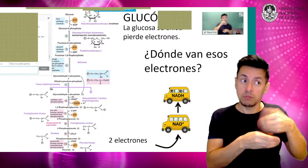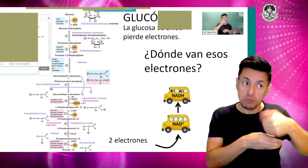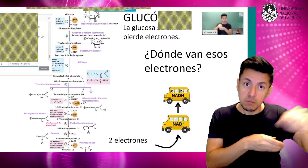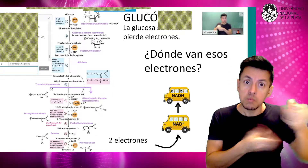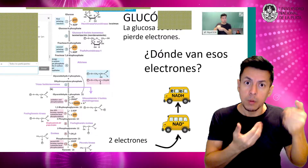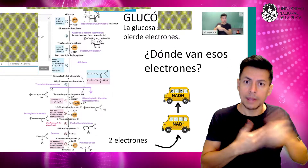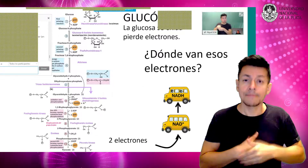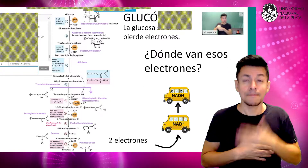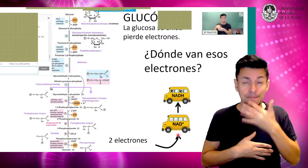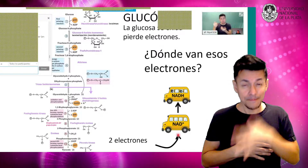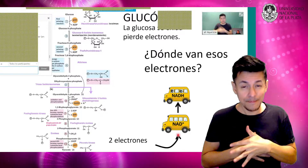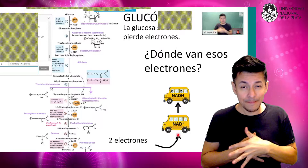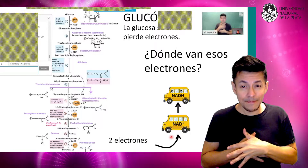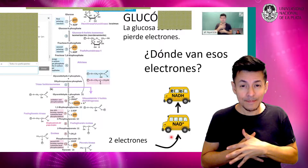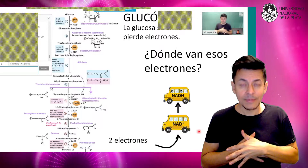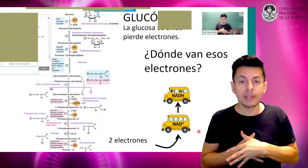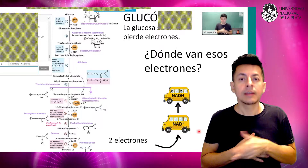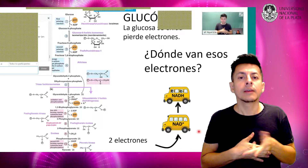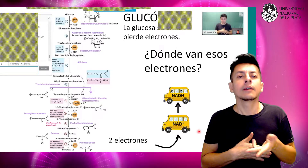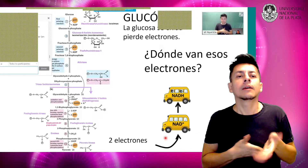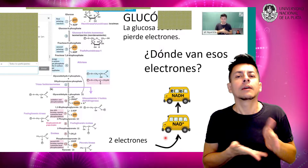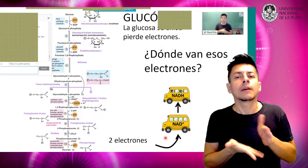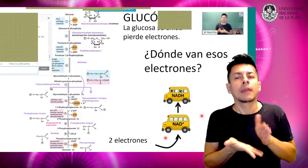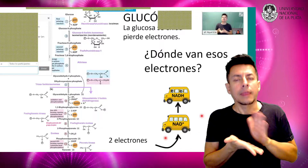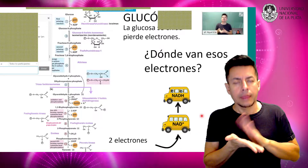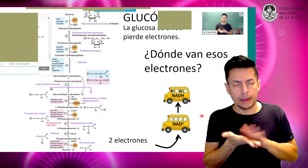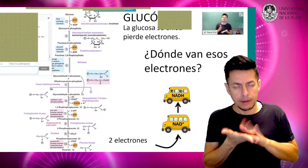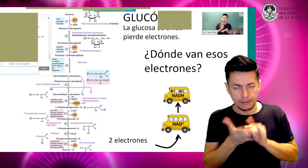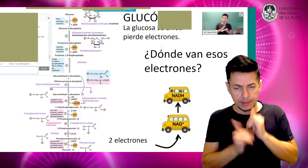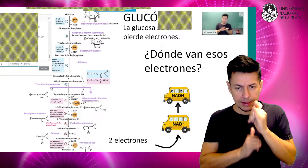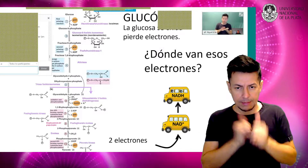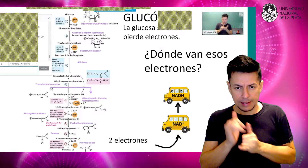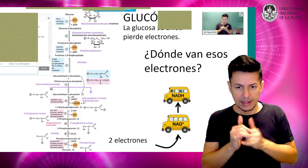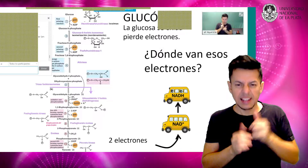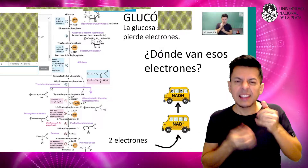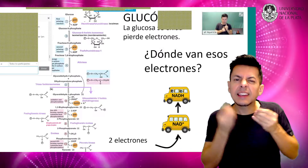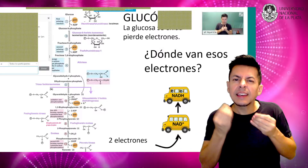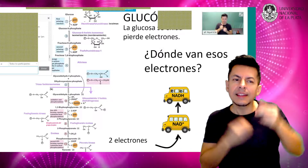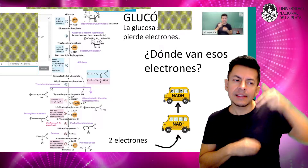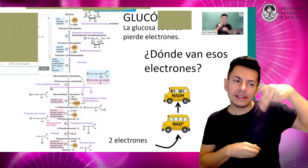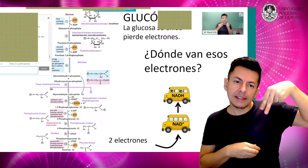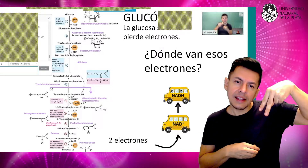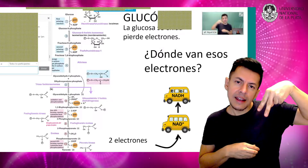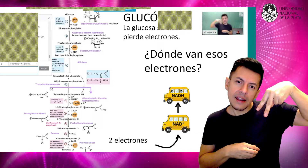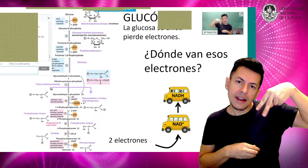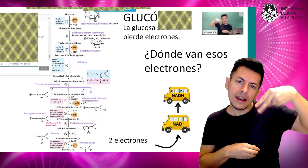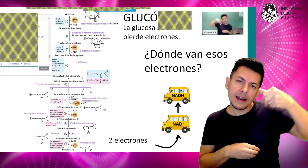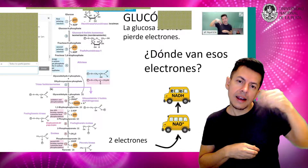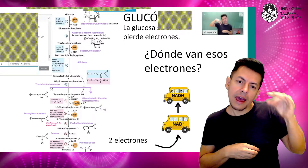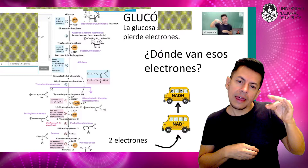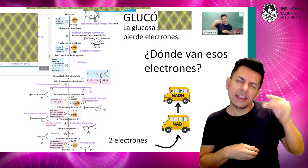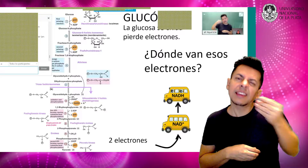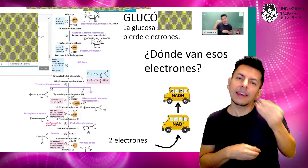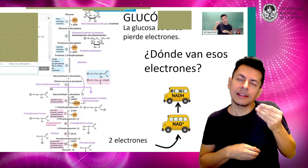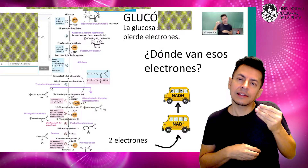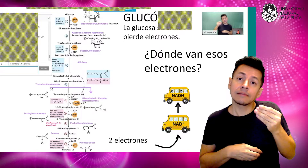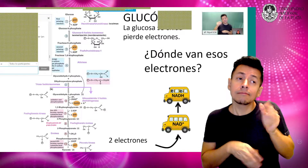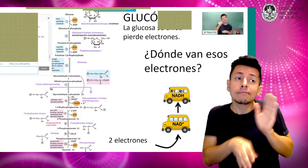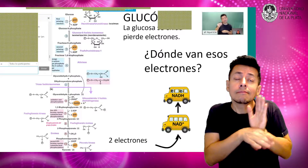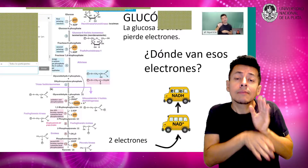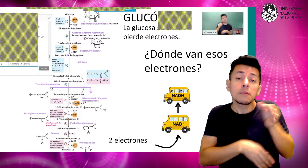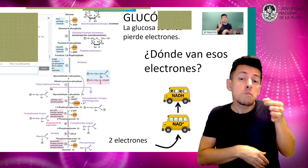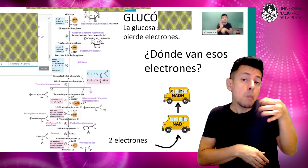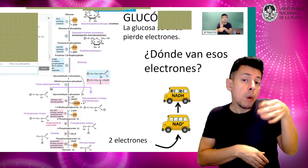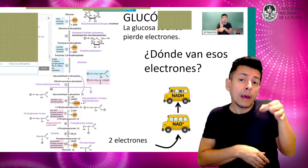Me preguntan si puedo explicar nuevamente qué es el NAD. El NAD funciona como una molécula transportadora de